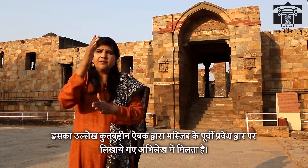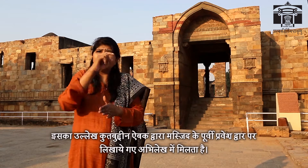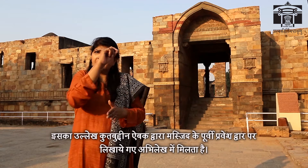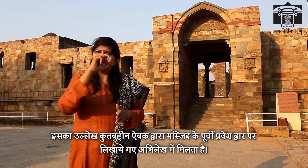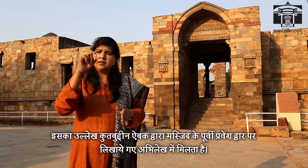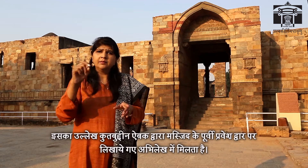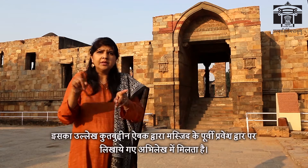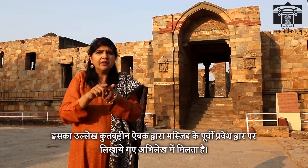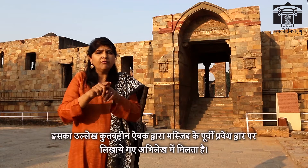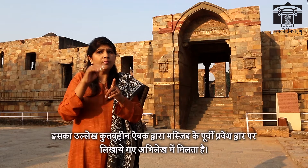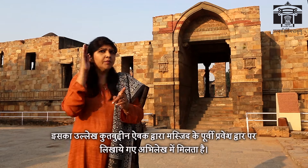है।